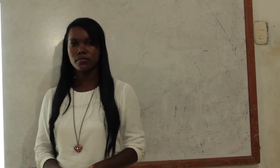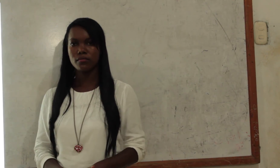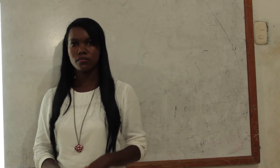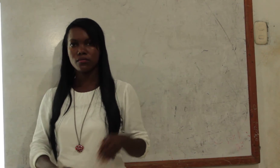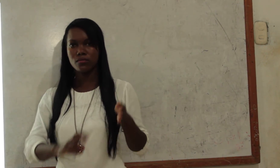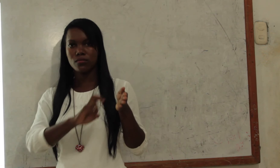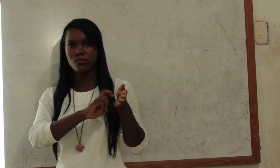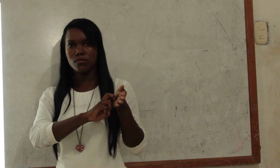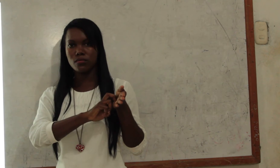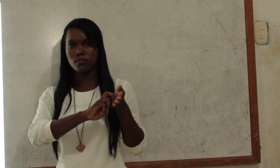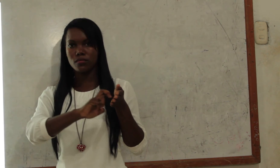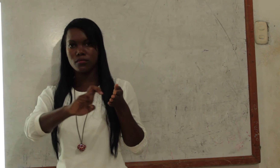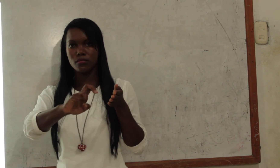Impresora.